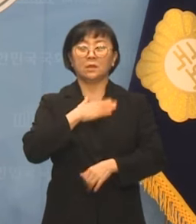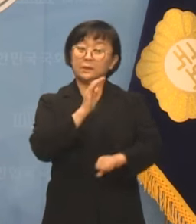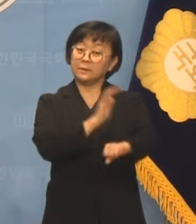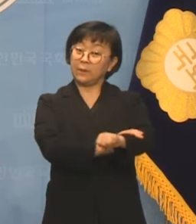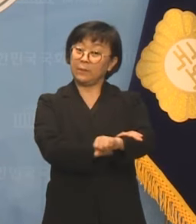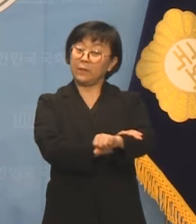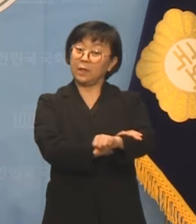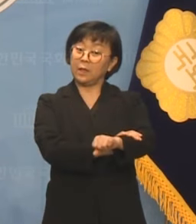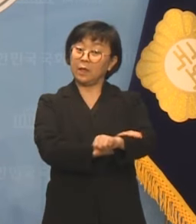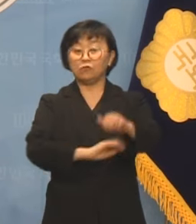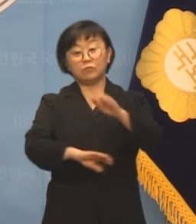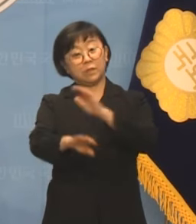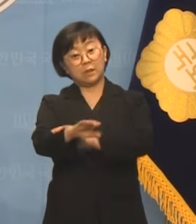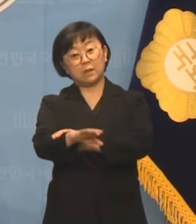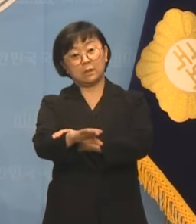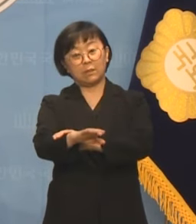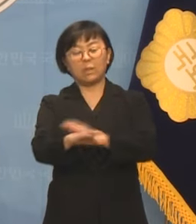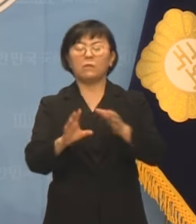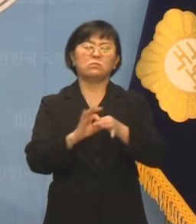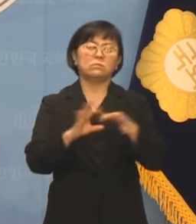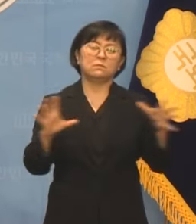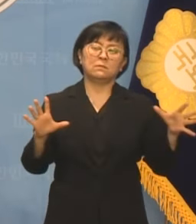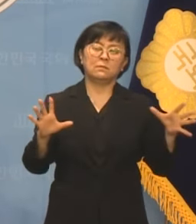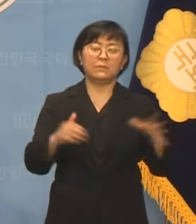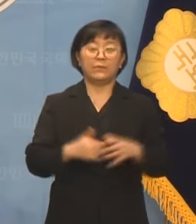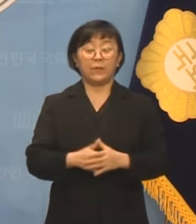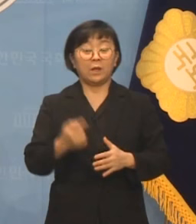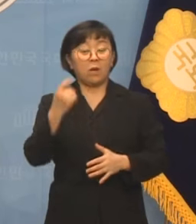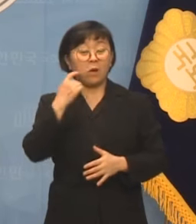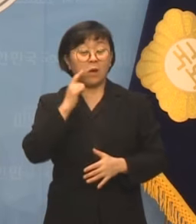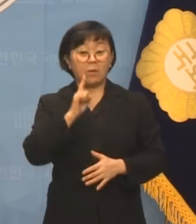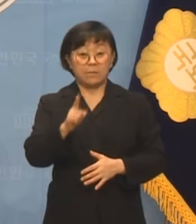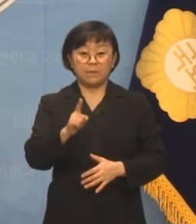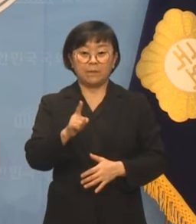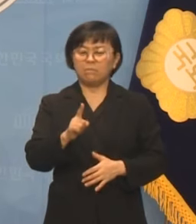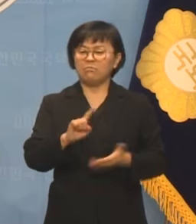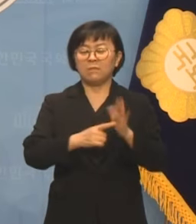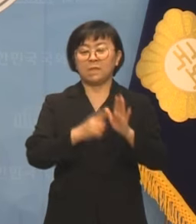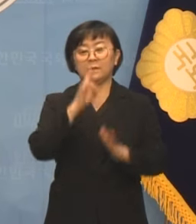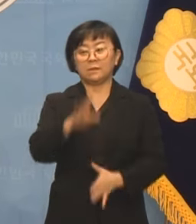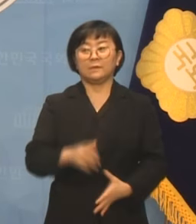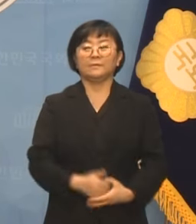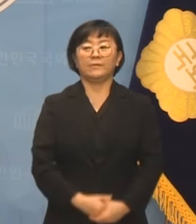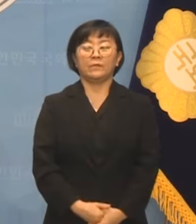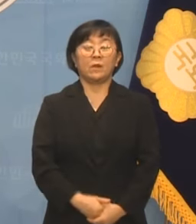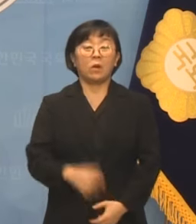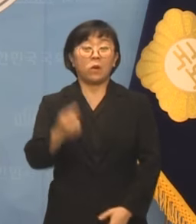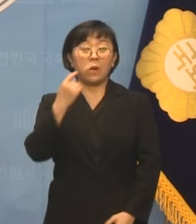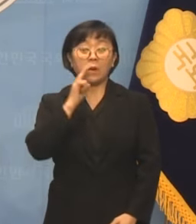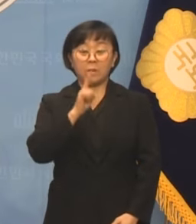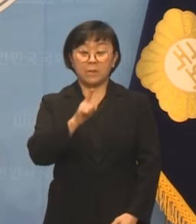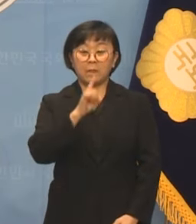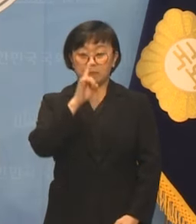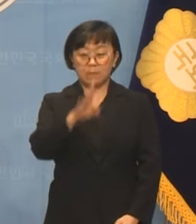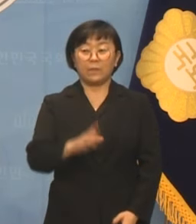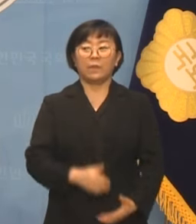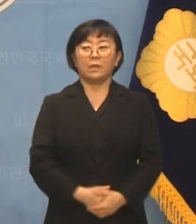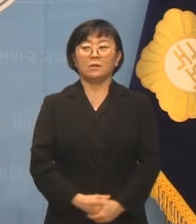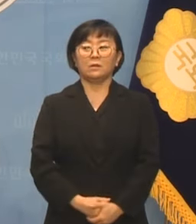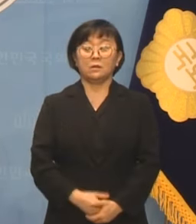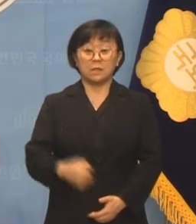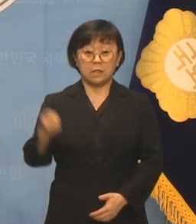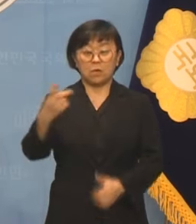좌파, 뭐 우파 이런 걸 다 떠나서 허위사실을 이야기하면 안 됩니다. 허위사실을 이야기하면 안 되고요.